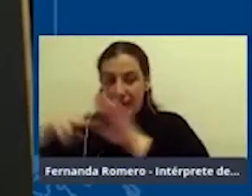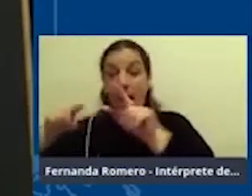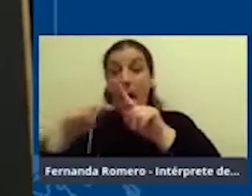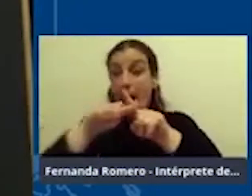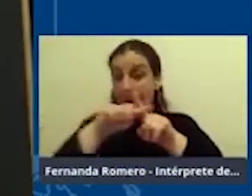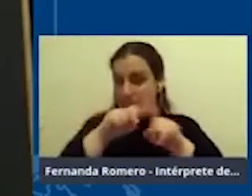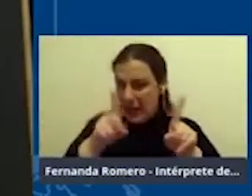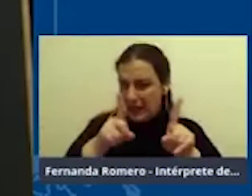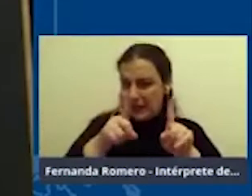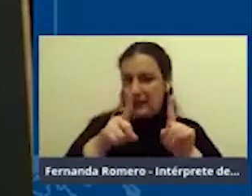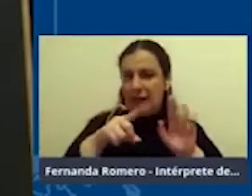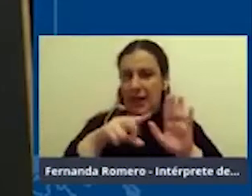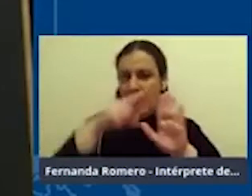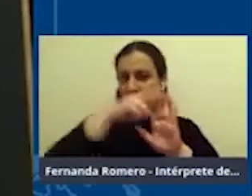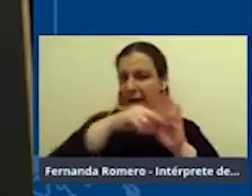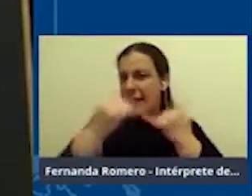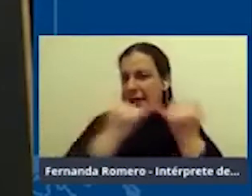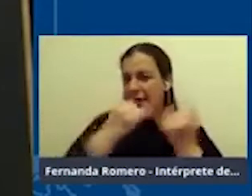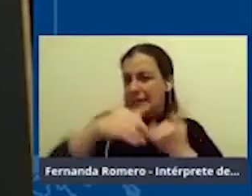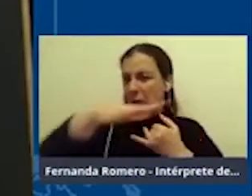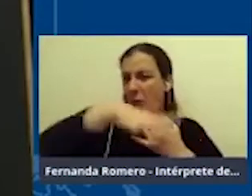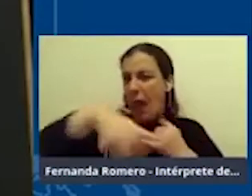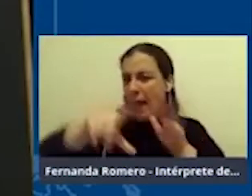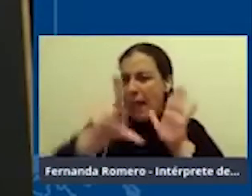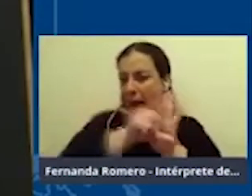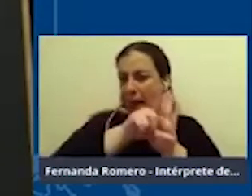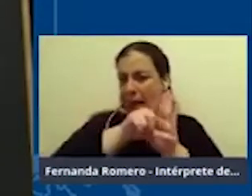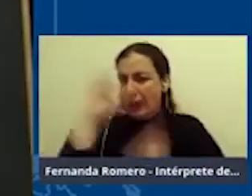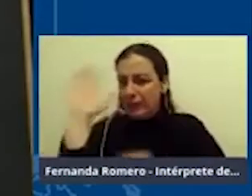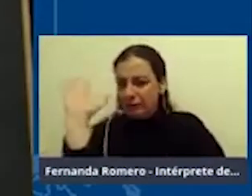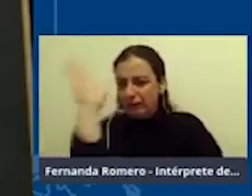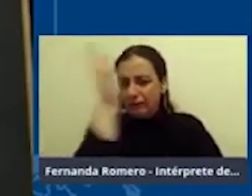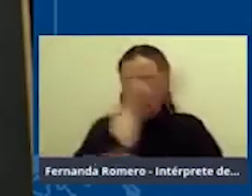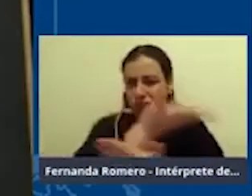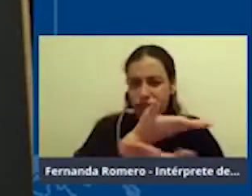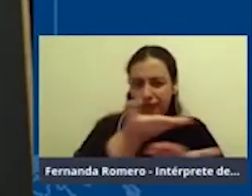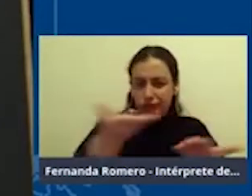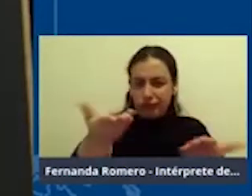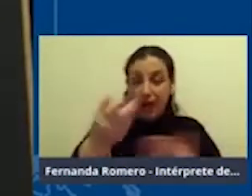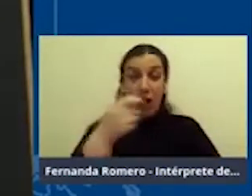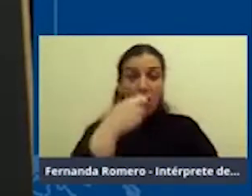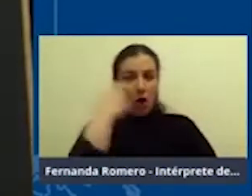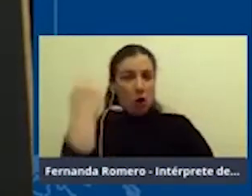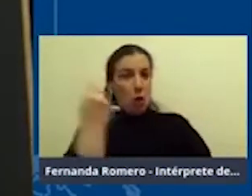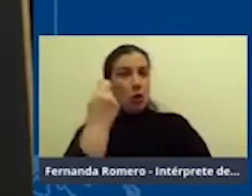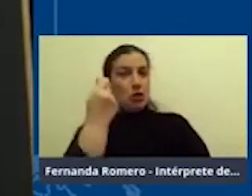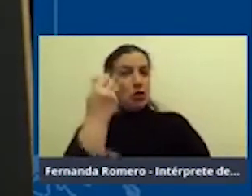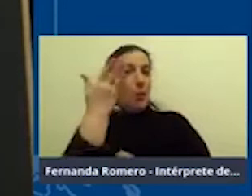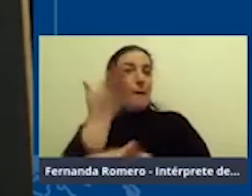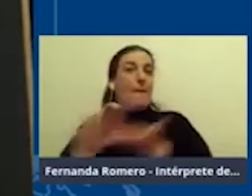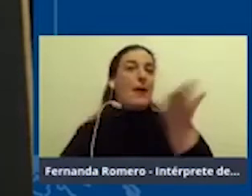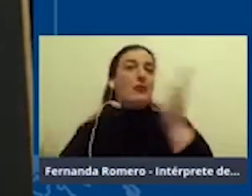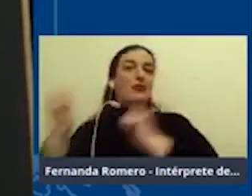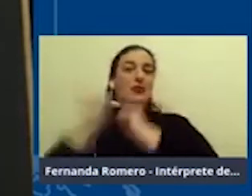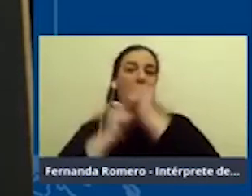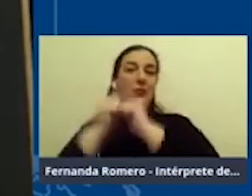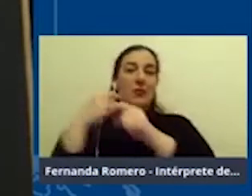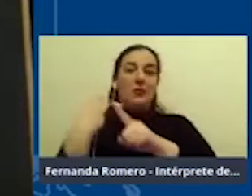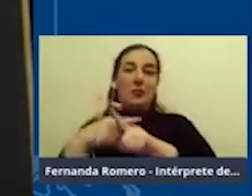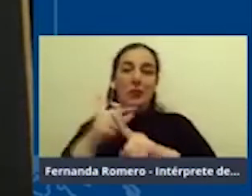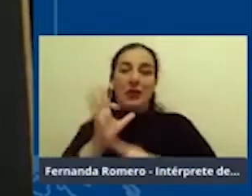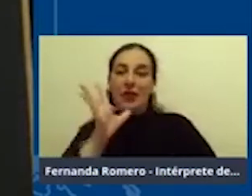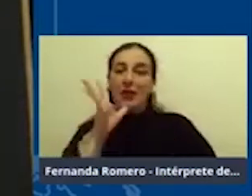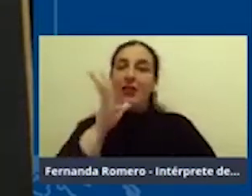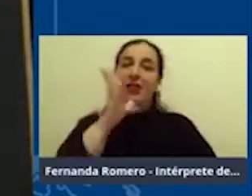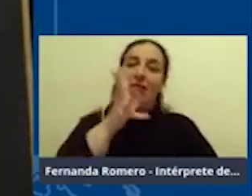ou na área, por exemplo, da legislação ambiental, o Rio Grande do Sul perdia muitas empresas pela demora que tinha na